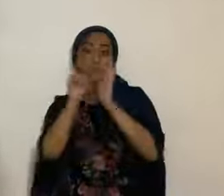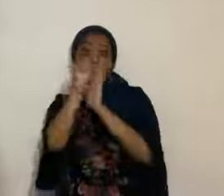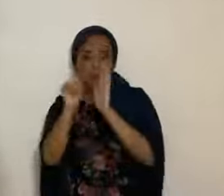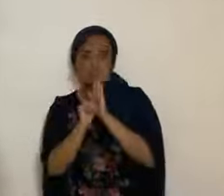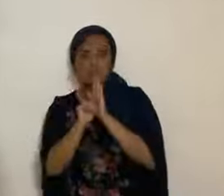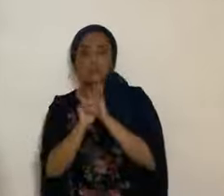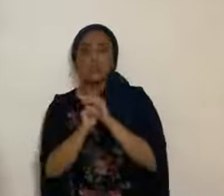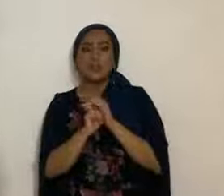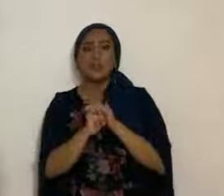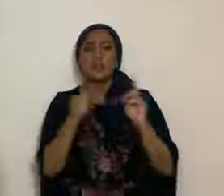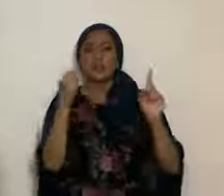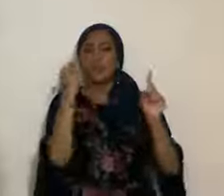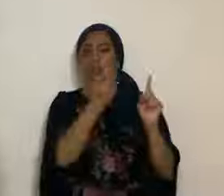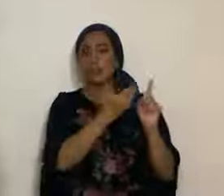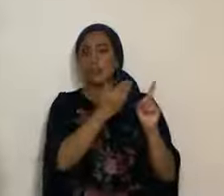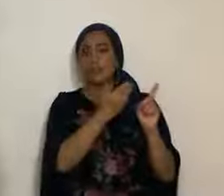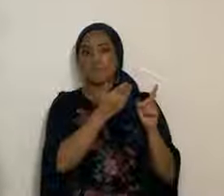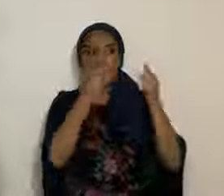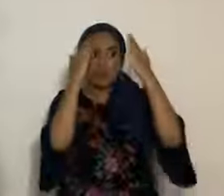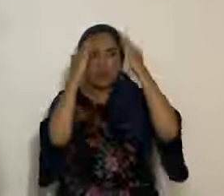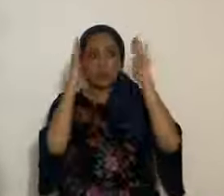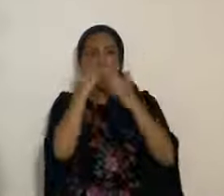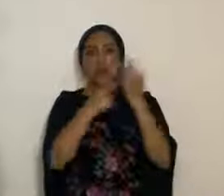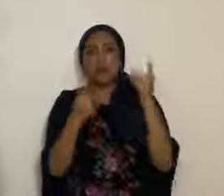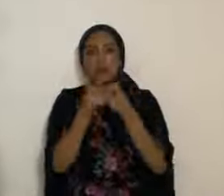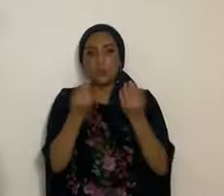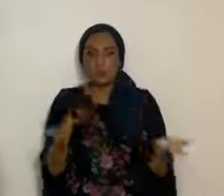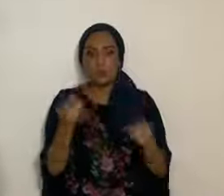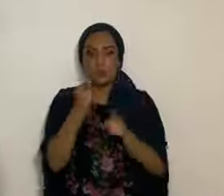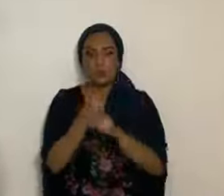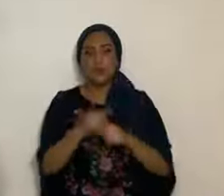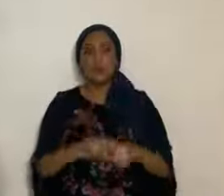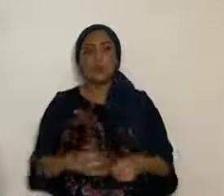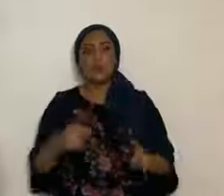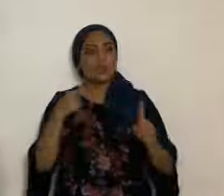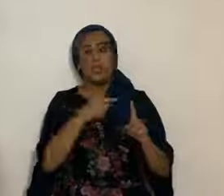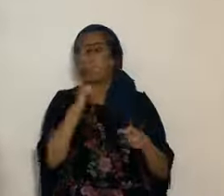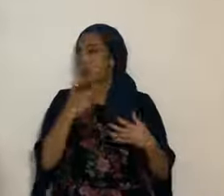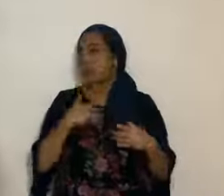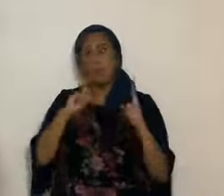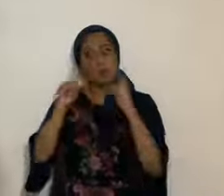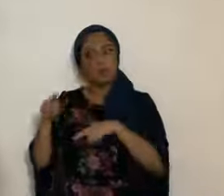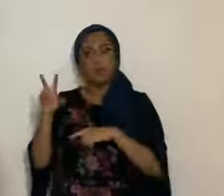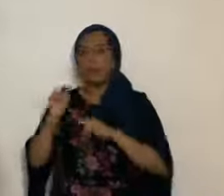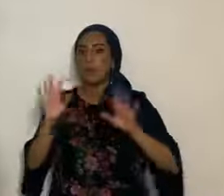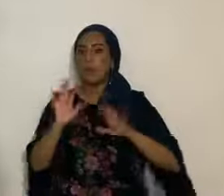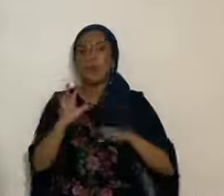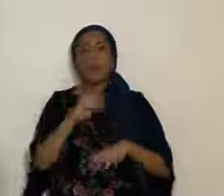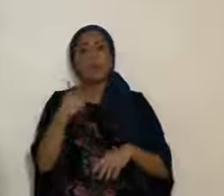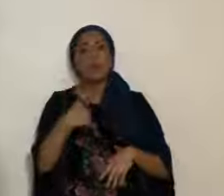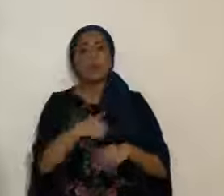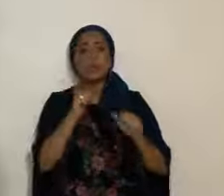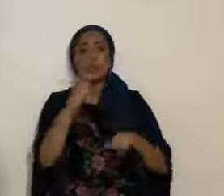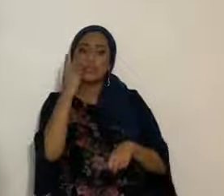ciertamente estaba inseguro. Vemos que no quería ir, y vemos que